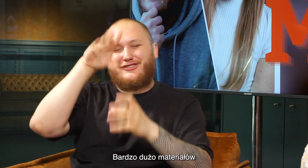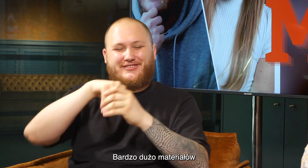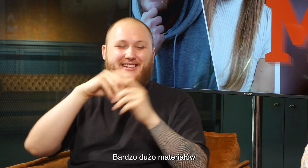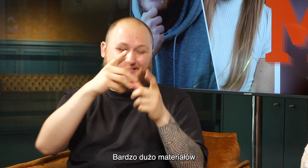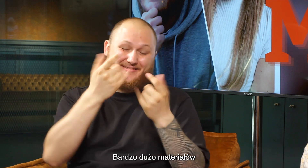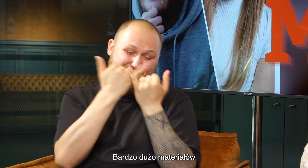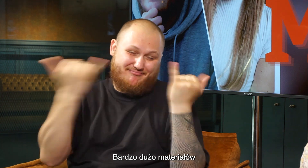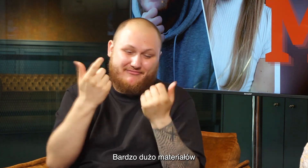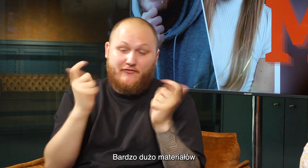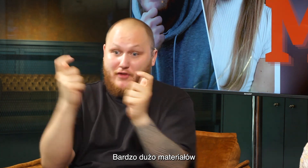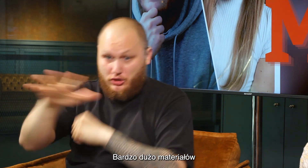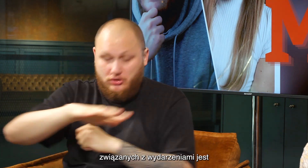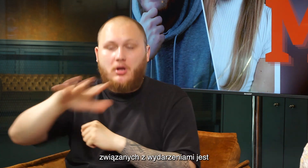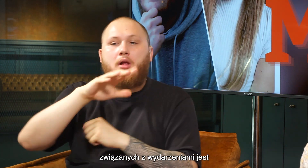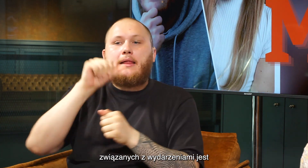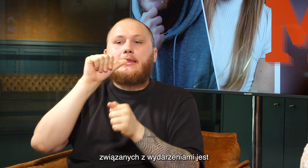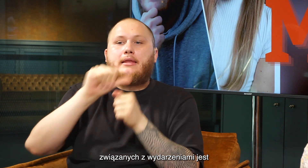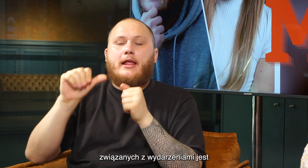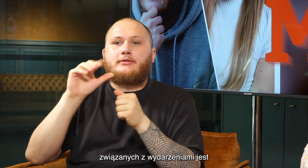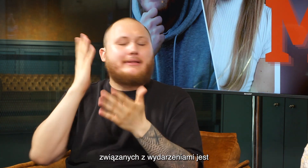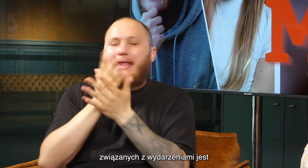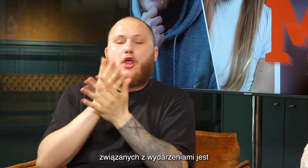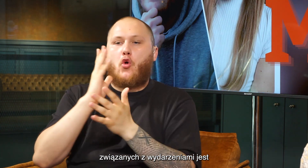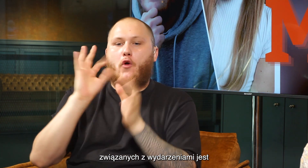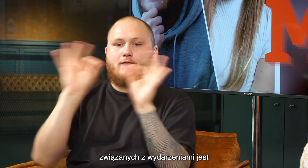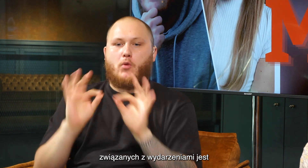Bardzo dużo materiałów związanych z wydarzeniami